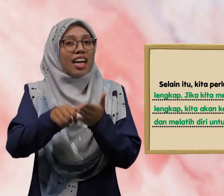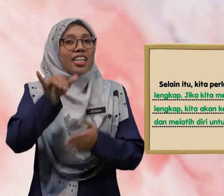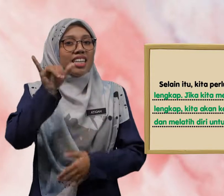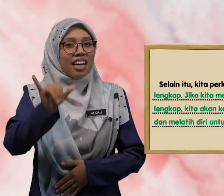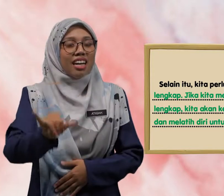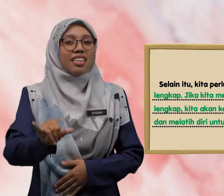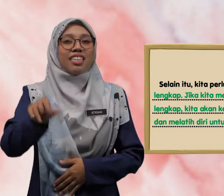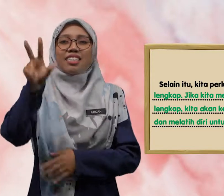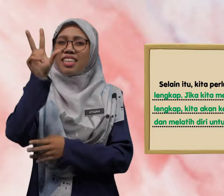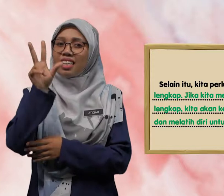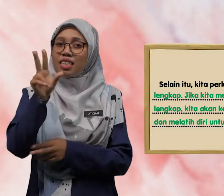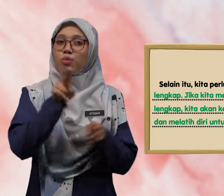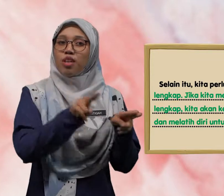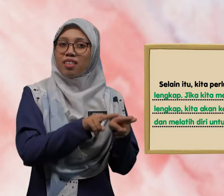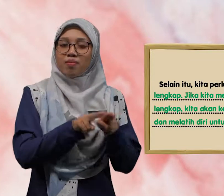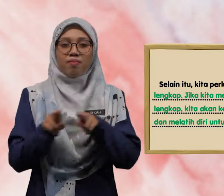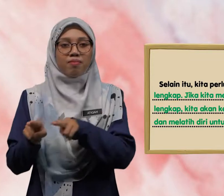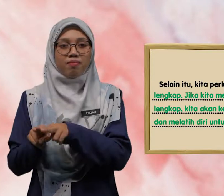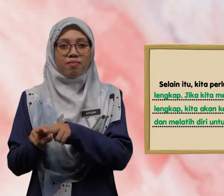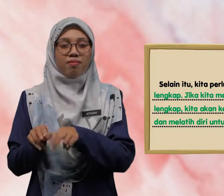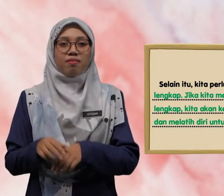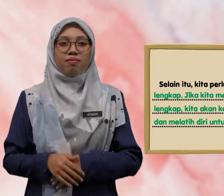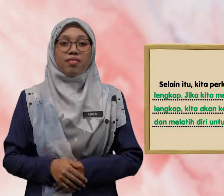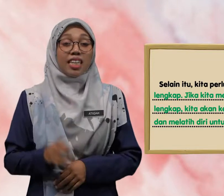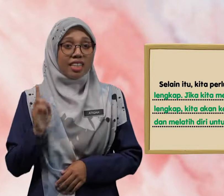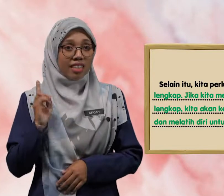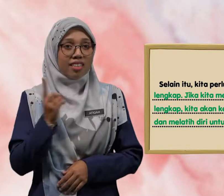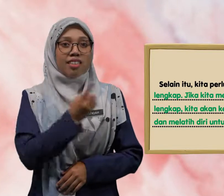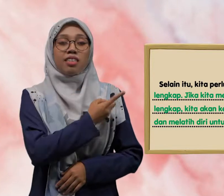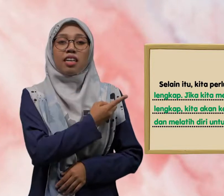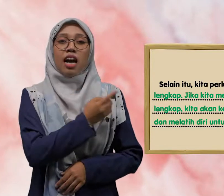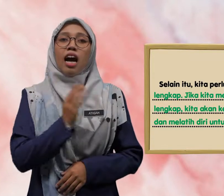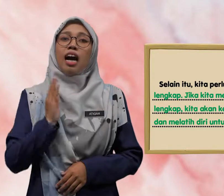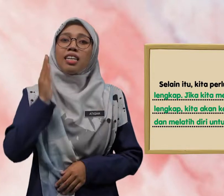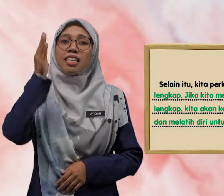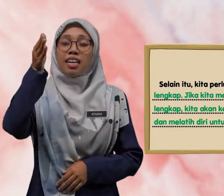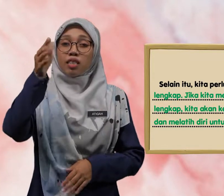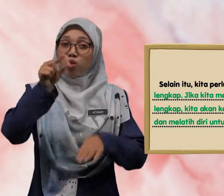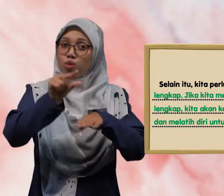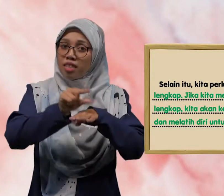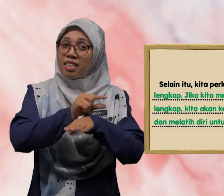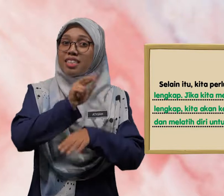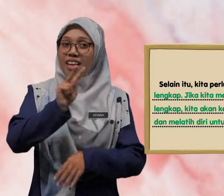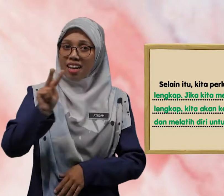yang ketiga bule kita akan gunnerkrigg